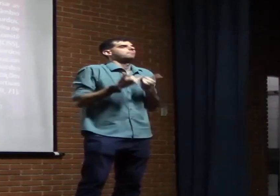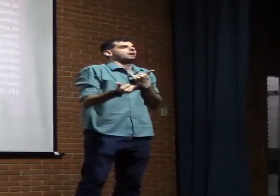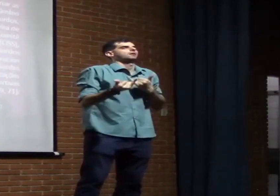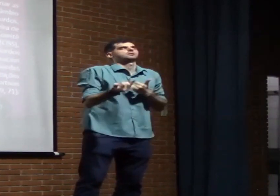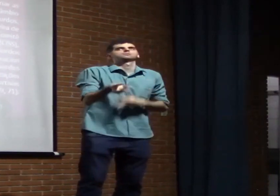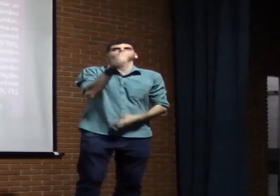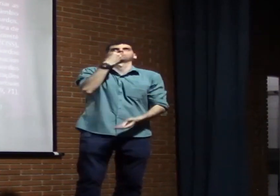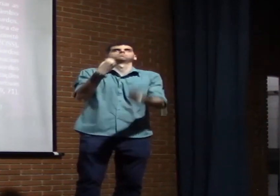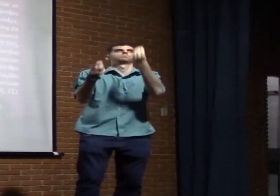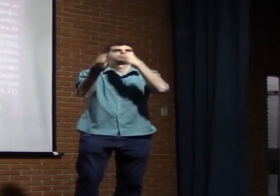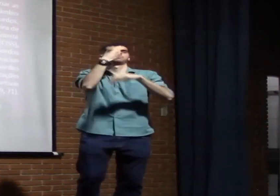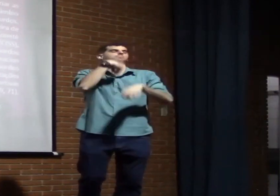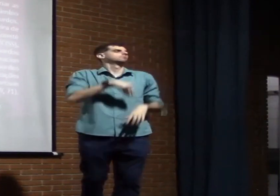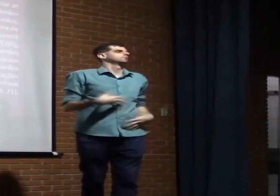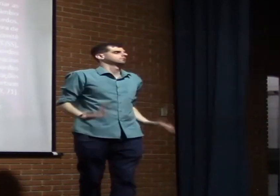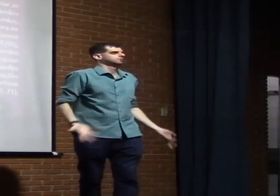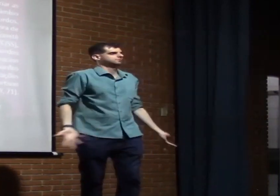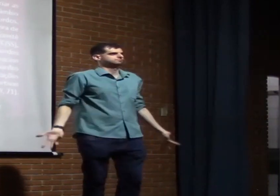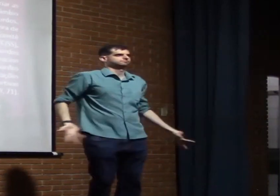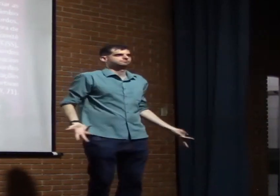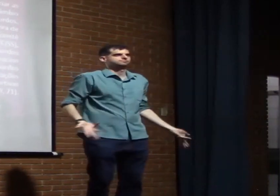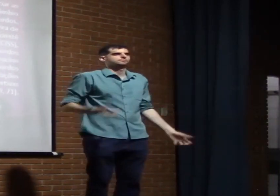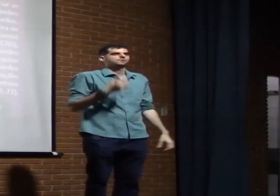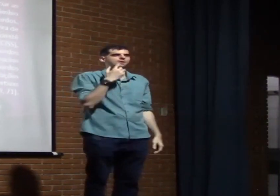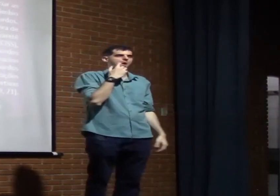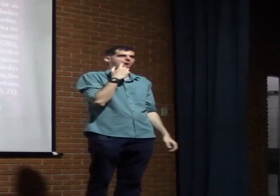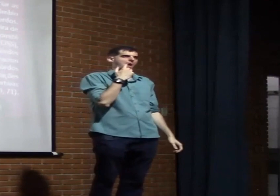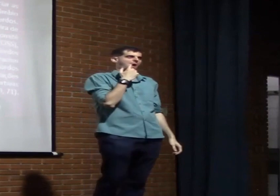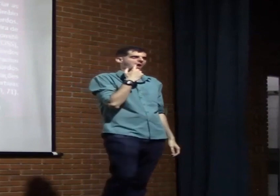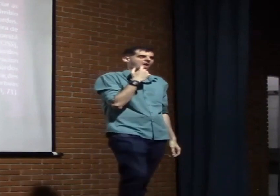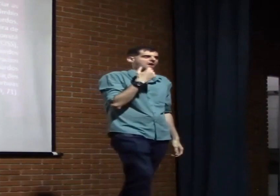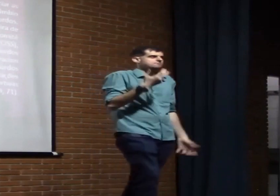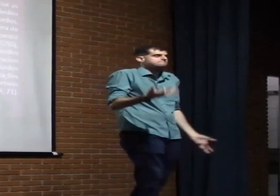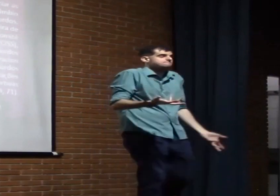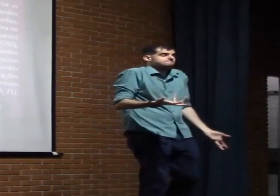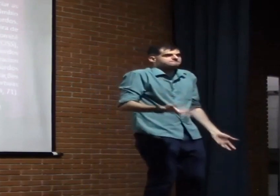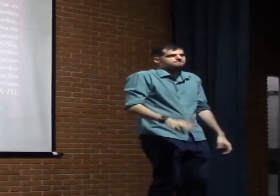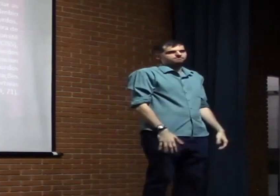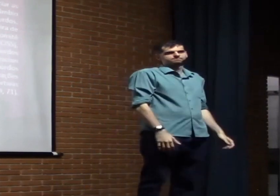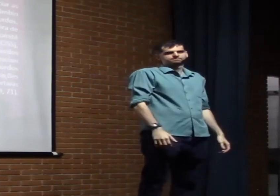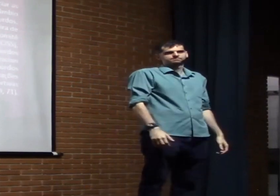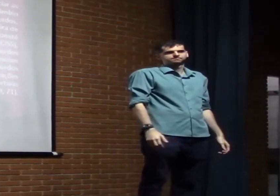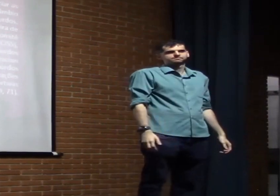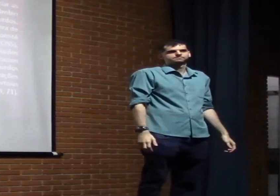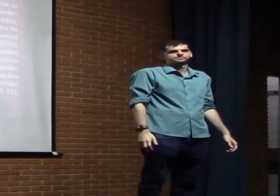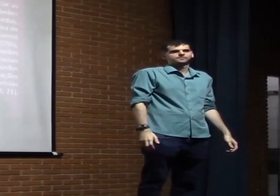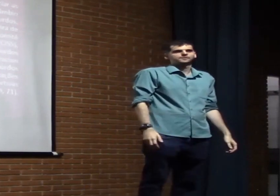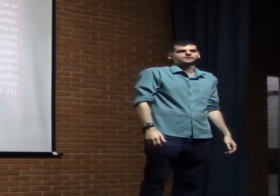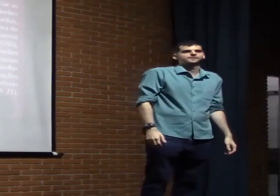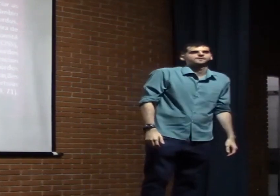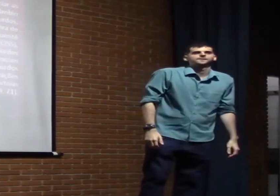demora, e aí parece que realmente vai sendo esquecido, é bem complicado, né?